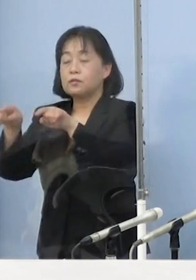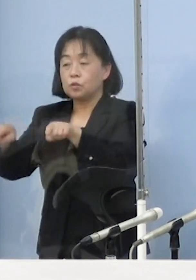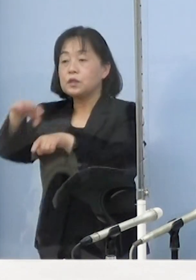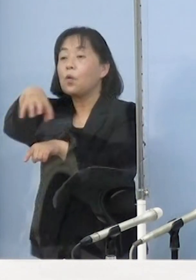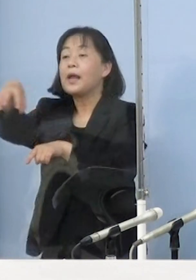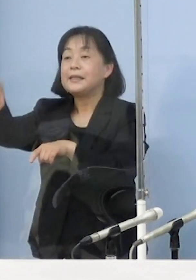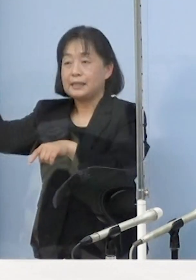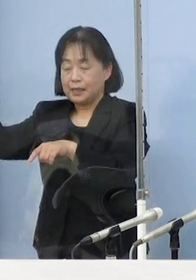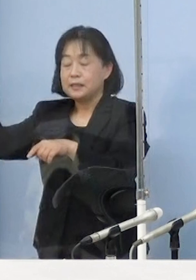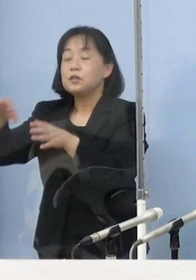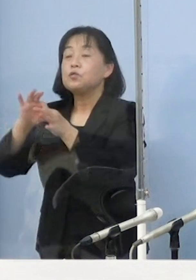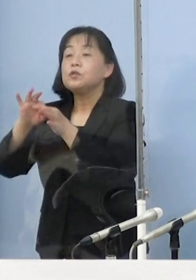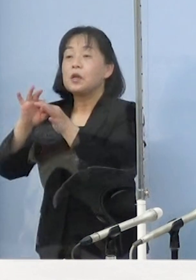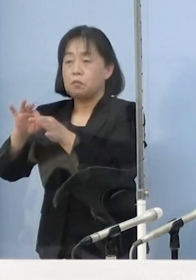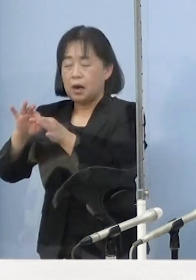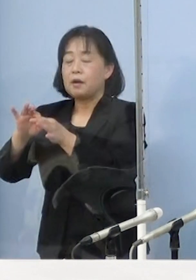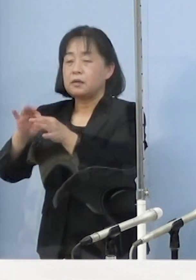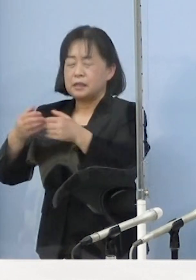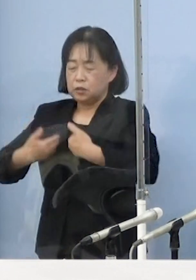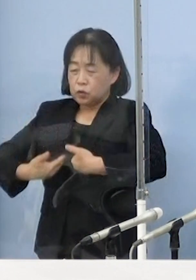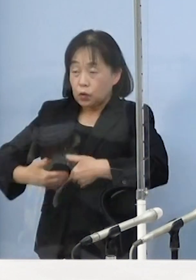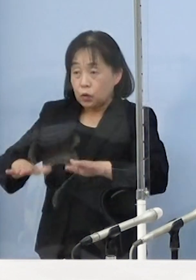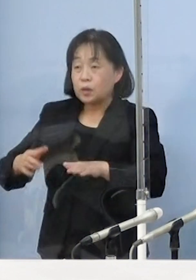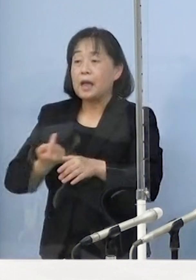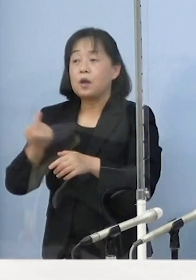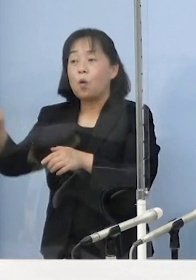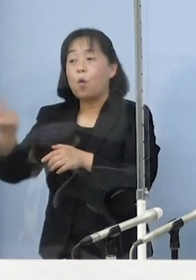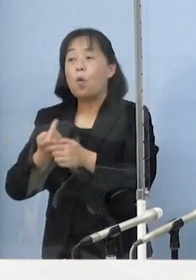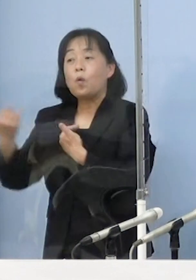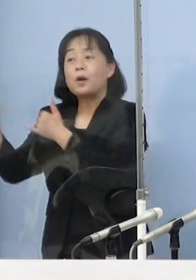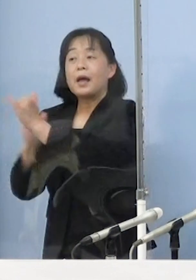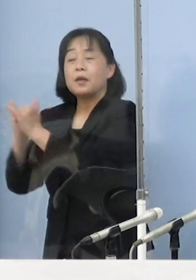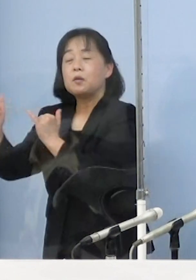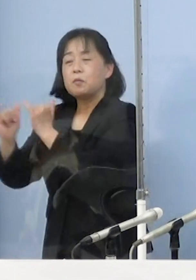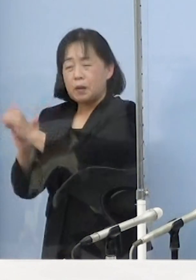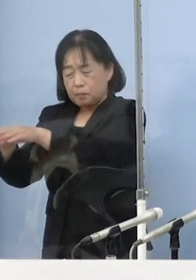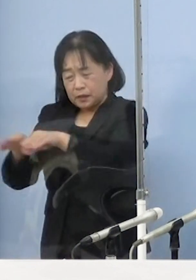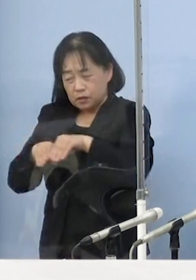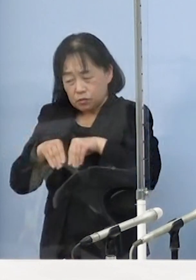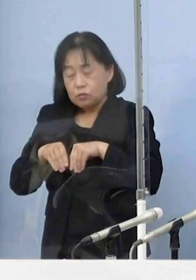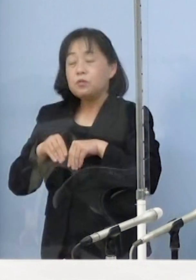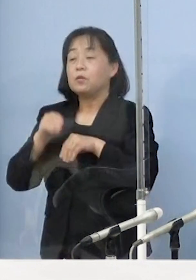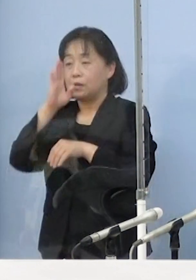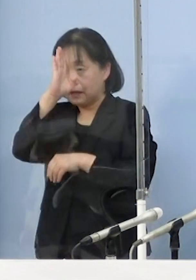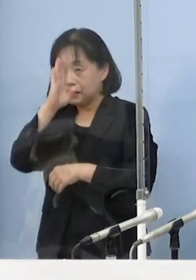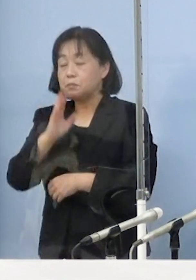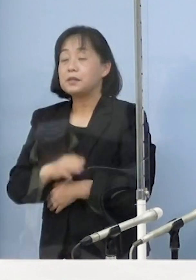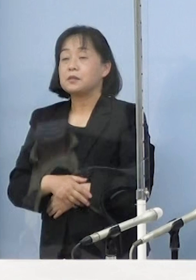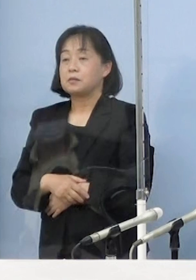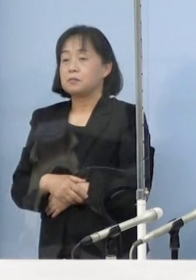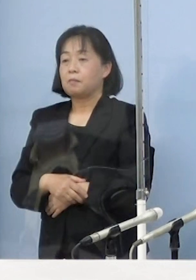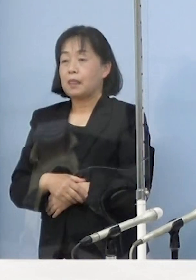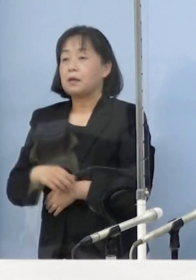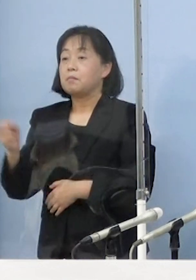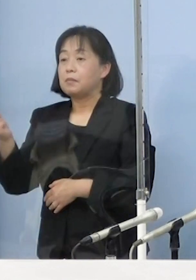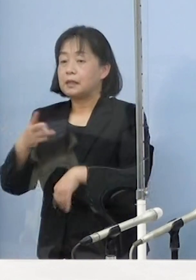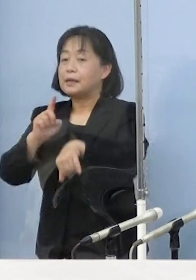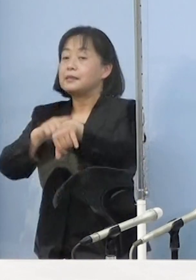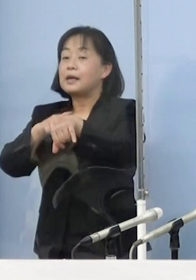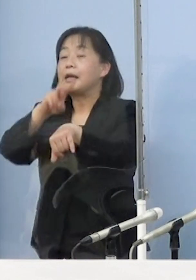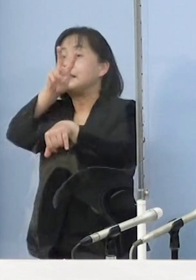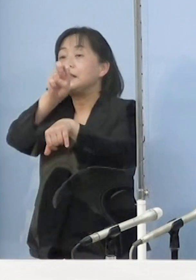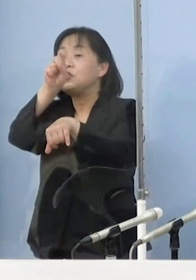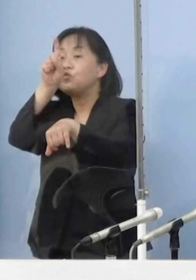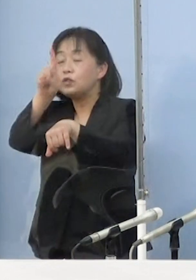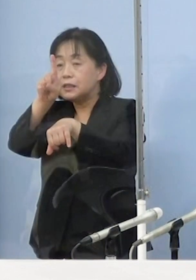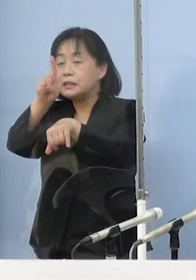エリアについては不要不急の往来を自粛していただければと思います。そして21時以降